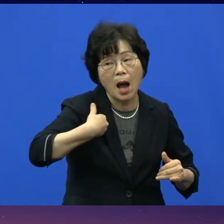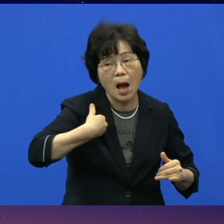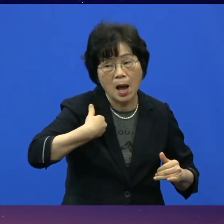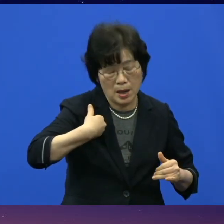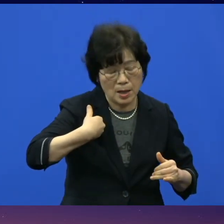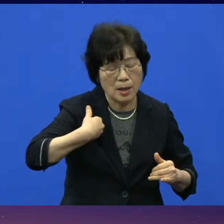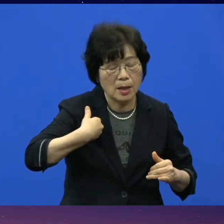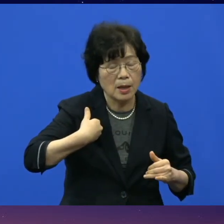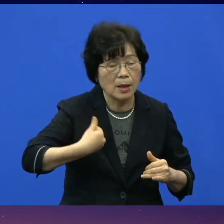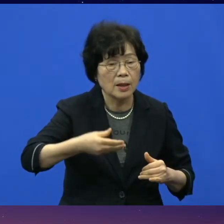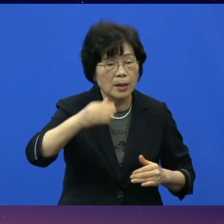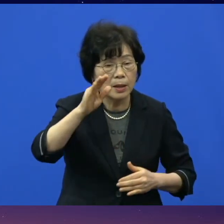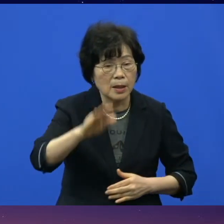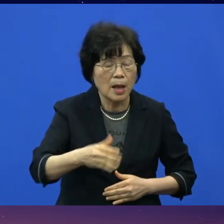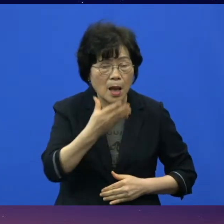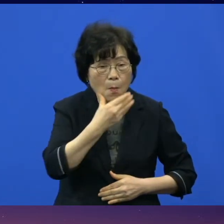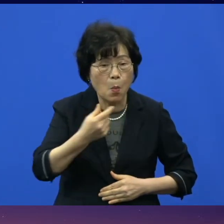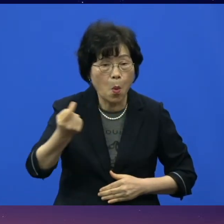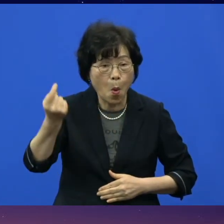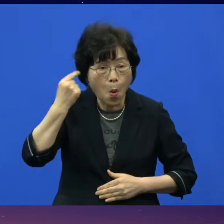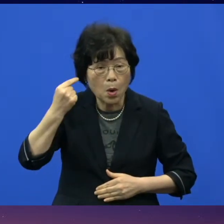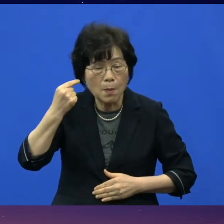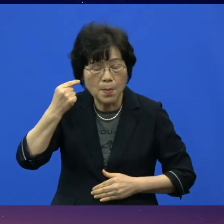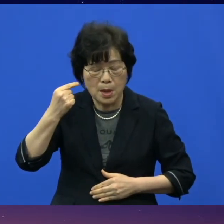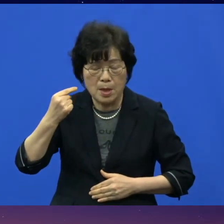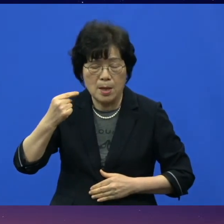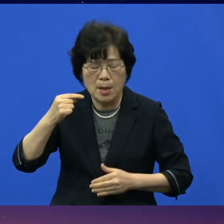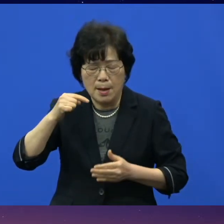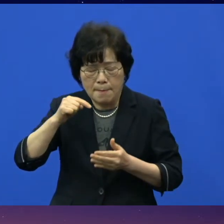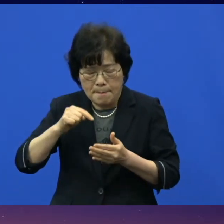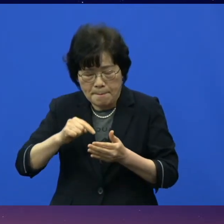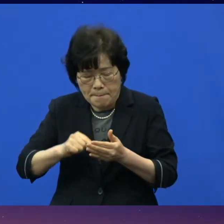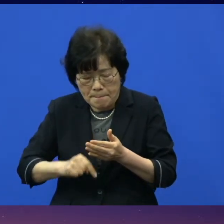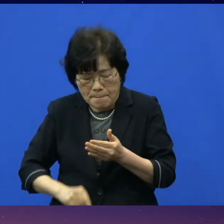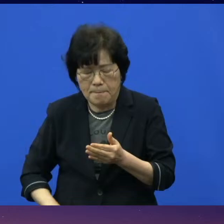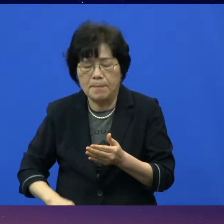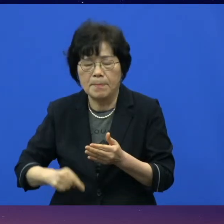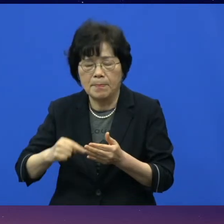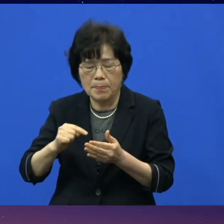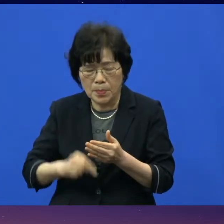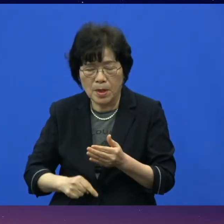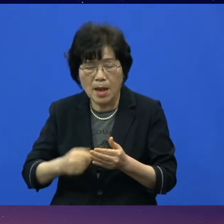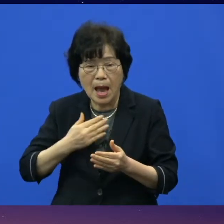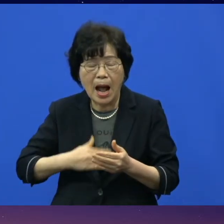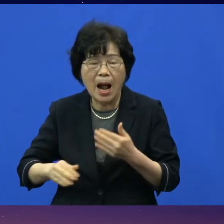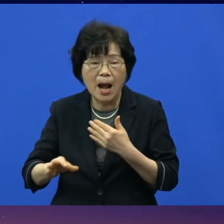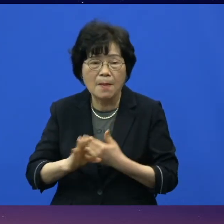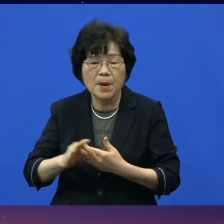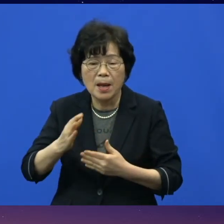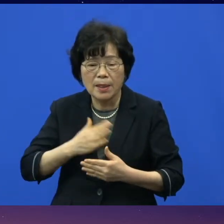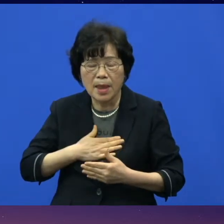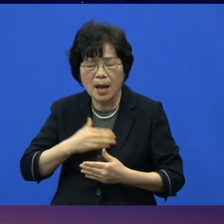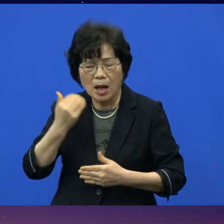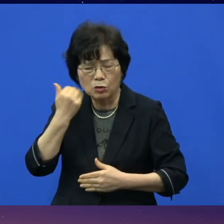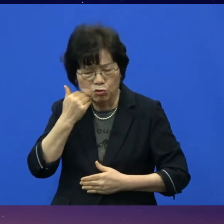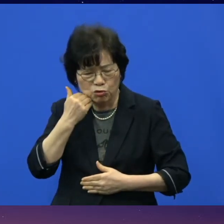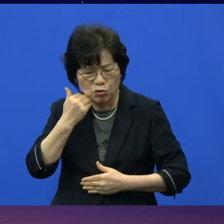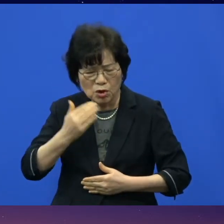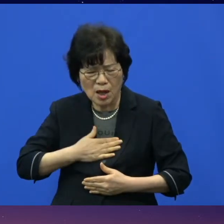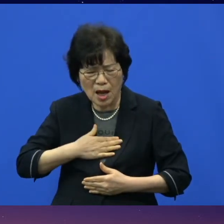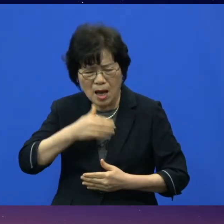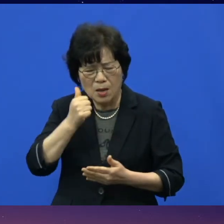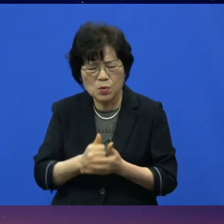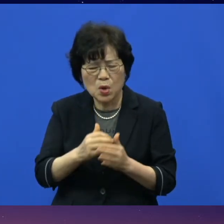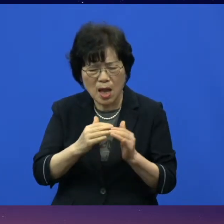초입이에요. 그러나 복음에 깊이 들어가면, 그렇죠? 들어갈수록 내가 누구인가가 더 부각돼요. 얼마나 질그릇